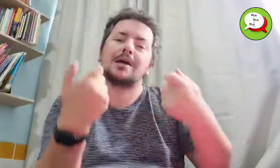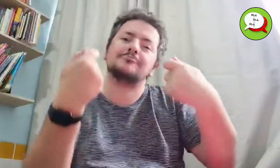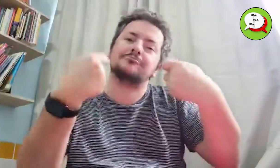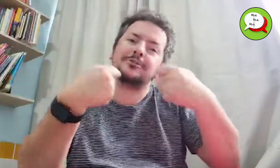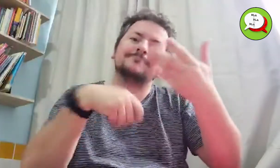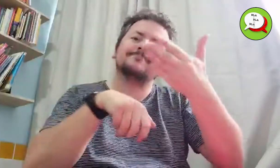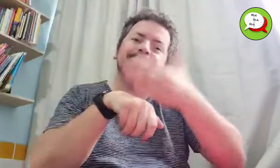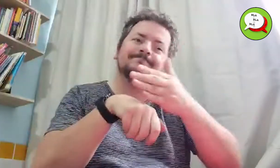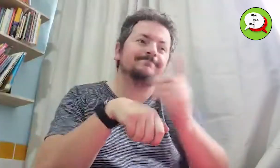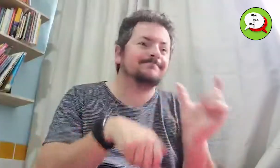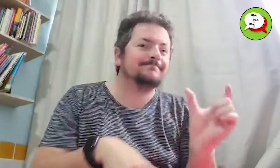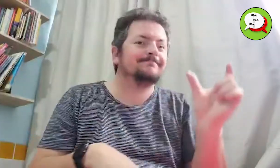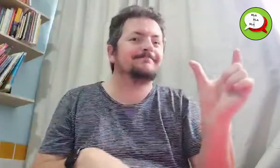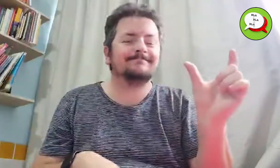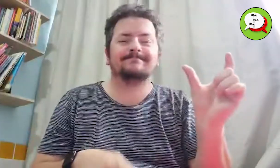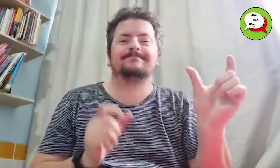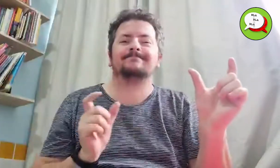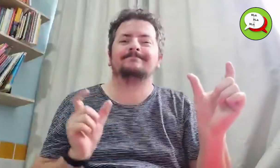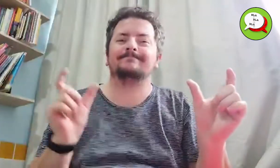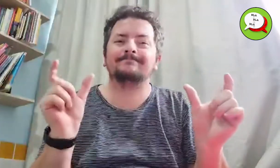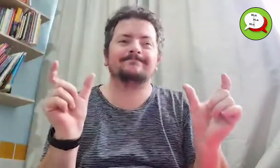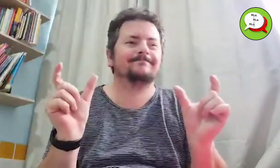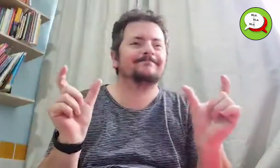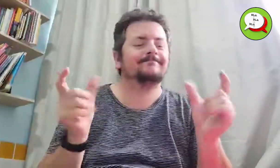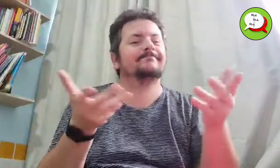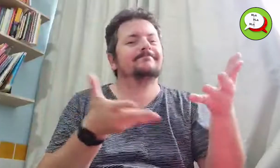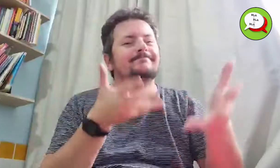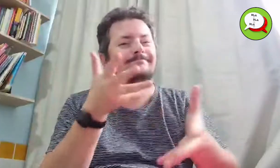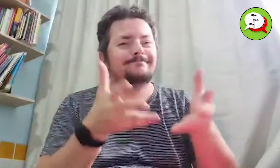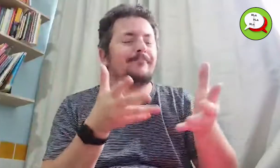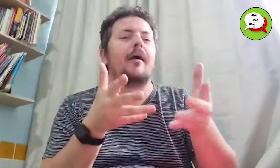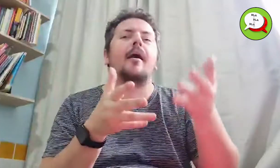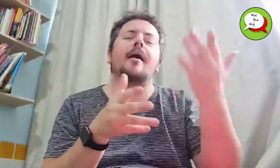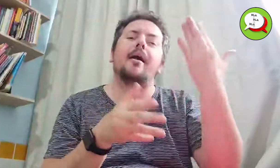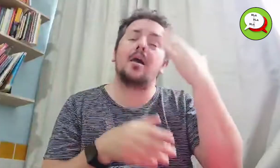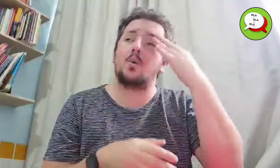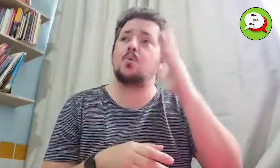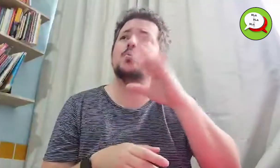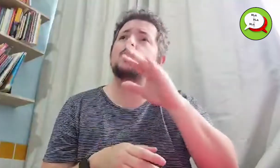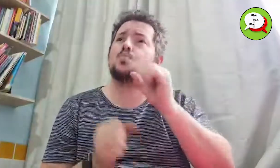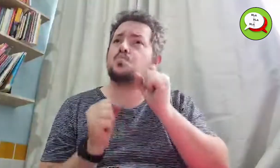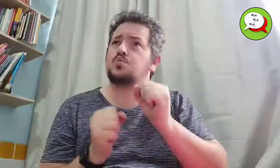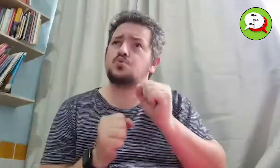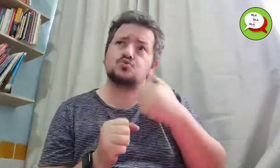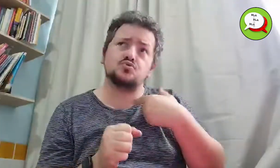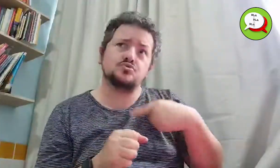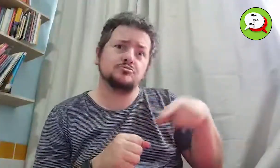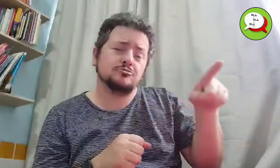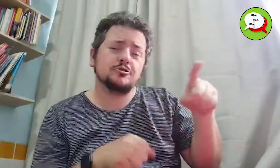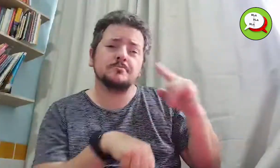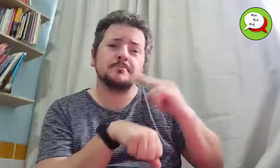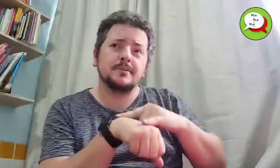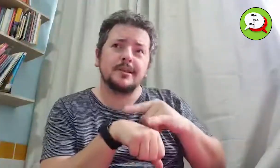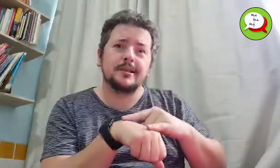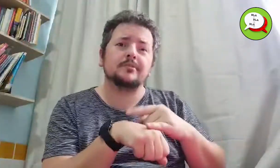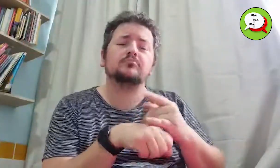vai corrigir isso, eu posso ir ao banheiro. Então, você vai mostrando através do diálogo, por exemplo, eu posso